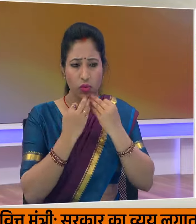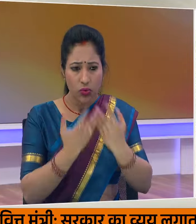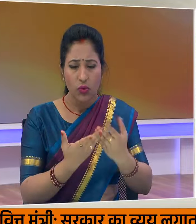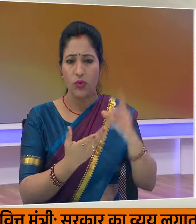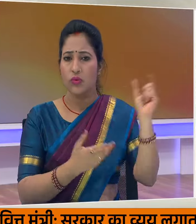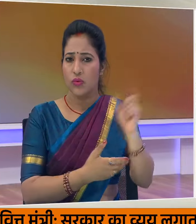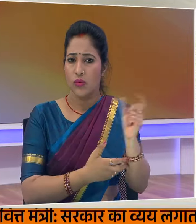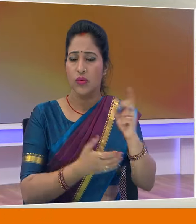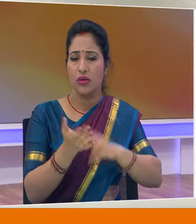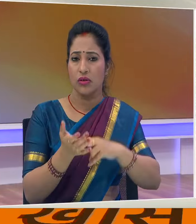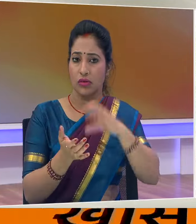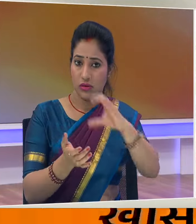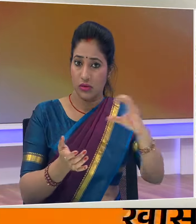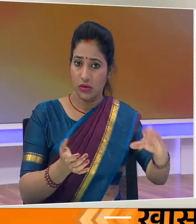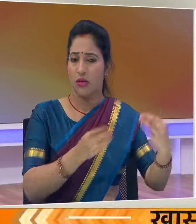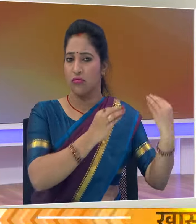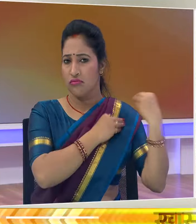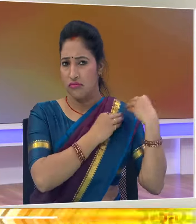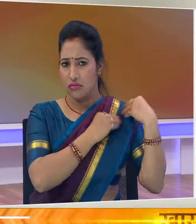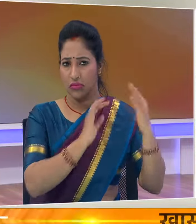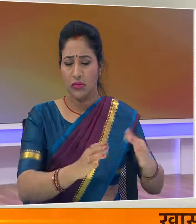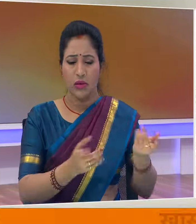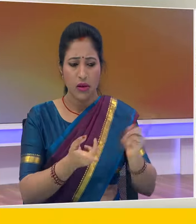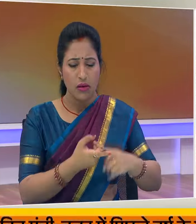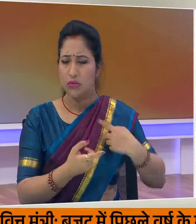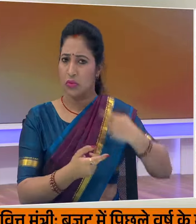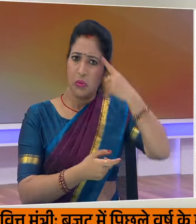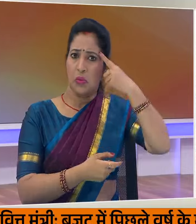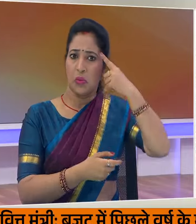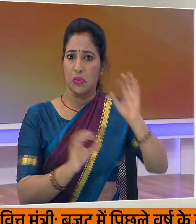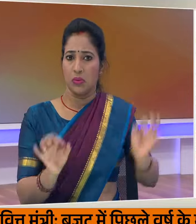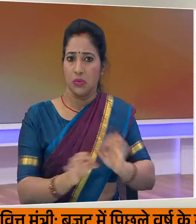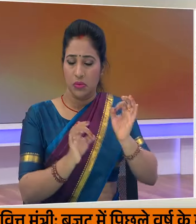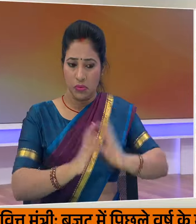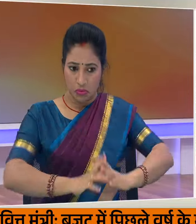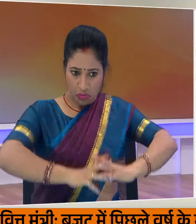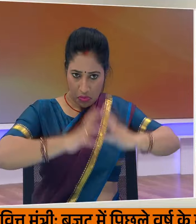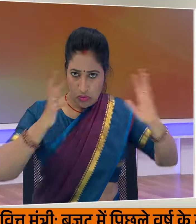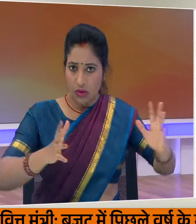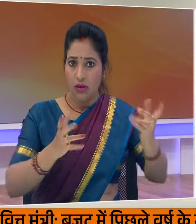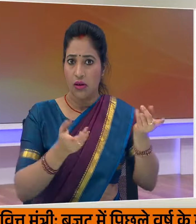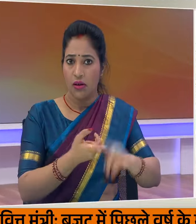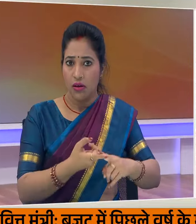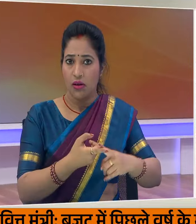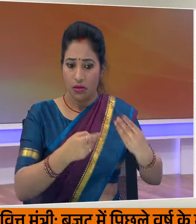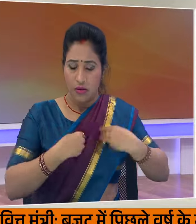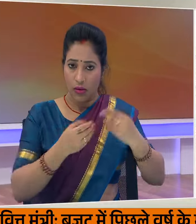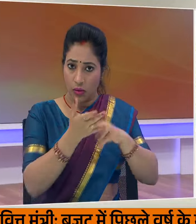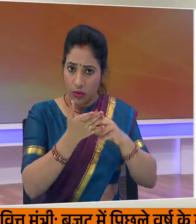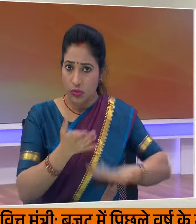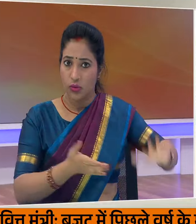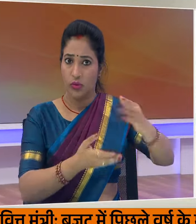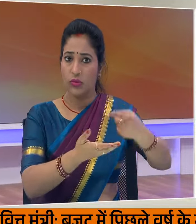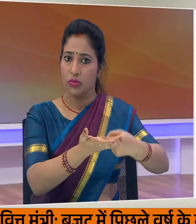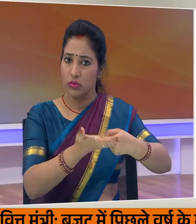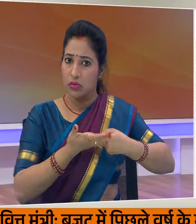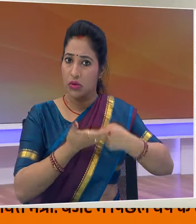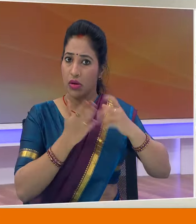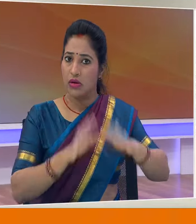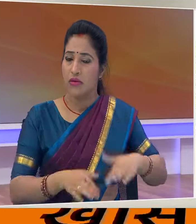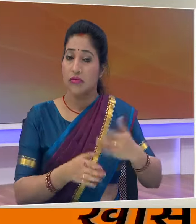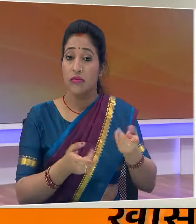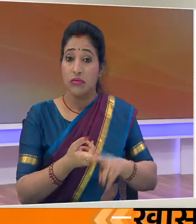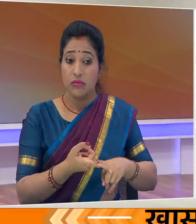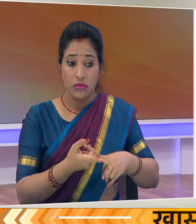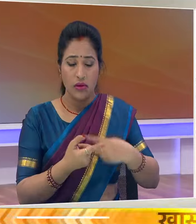में एनसीसी कैडेट थी, मैं कभी सोचा नहीं कि मुझे इतना बहुत नेशनल ऑनर मिलेगी और मैं